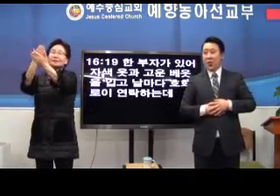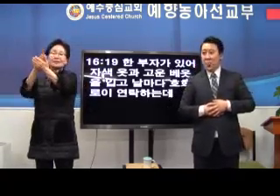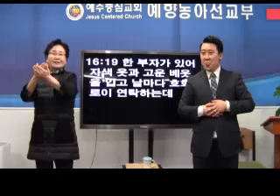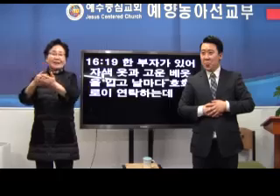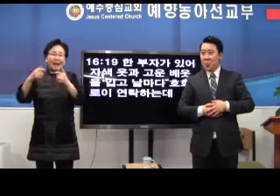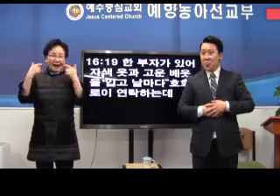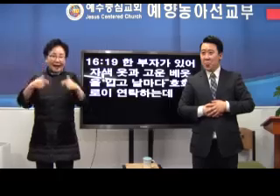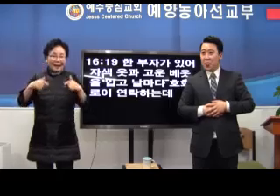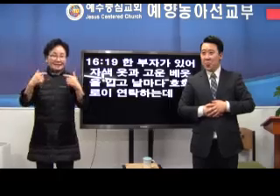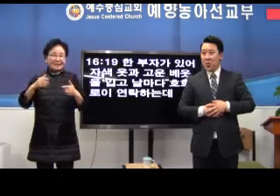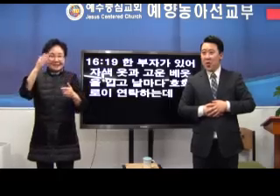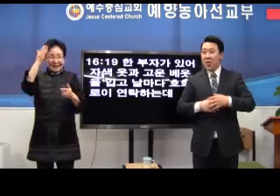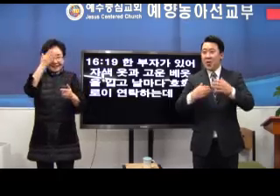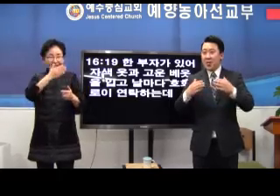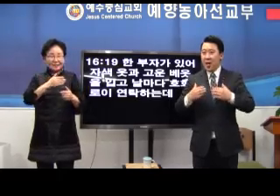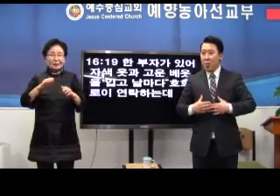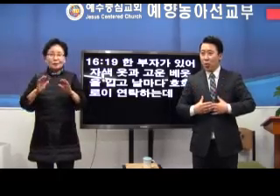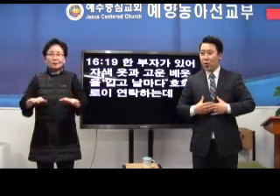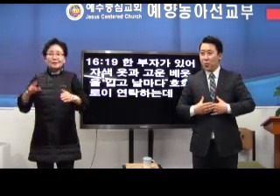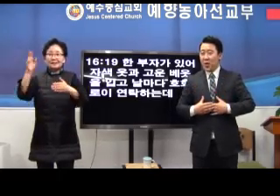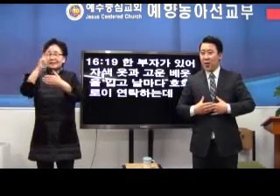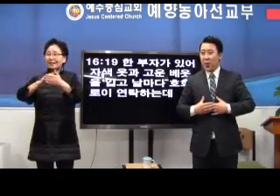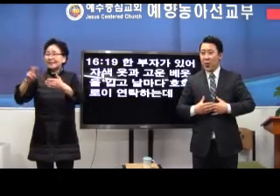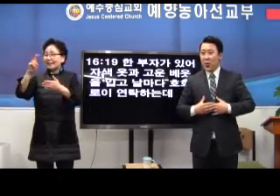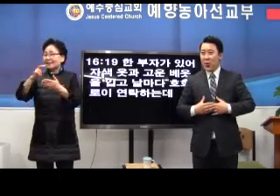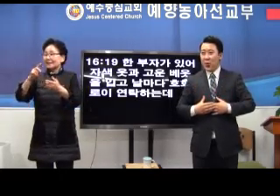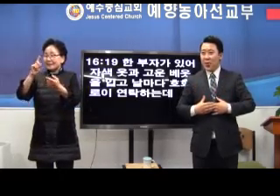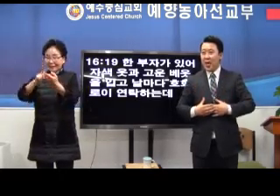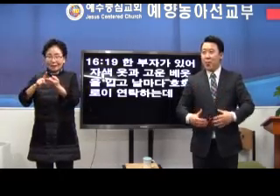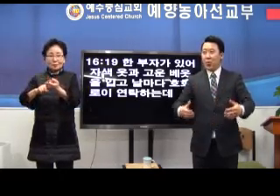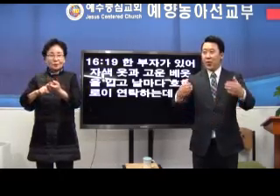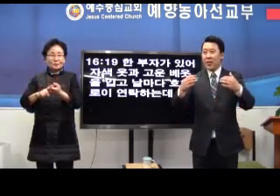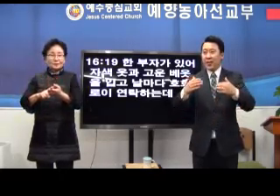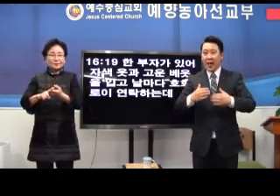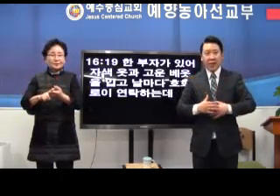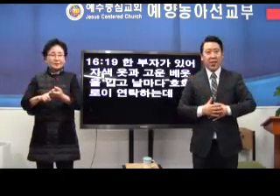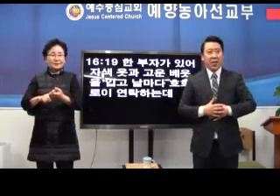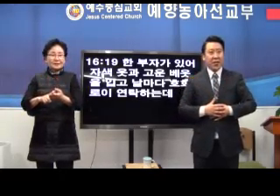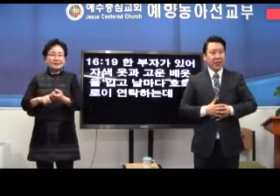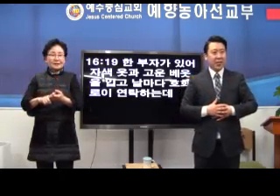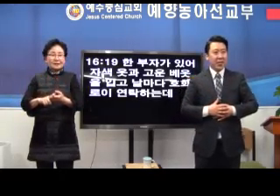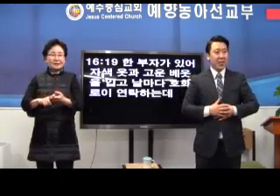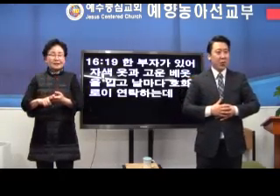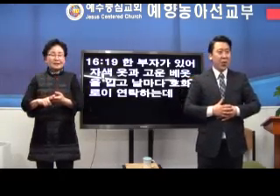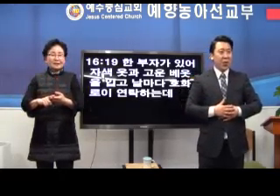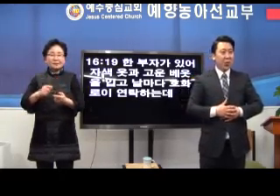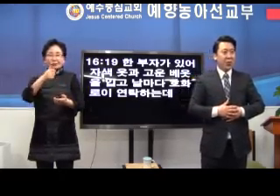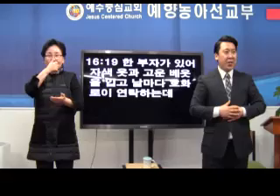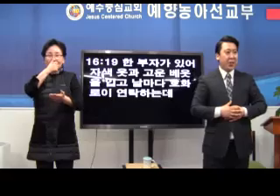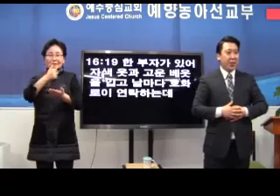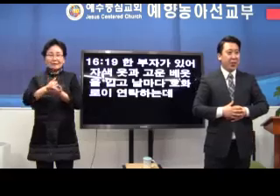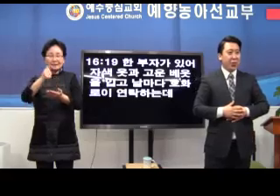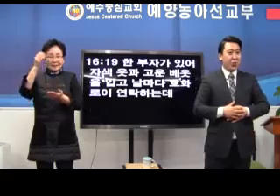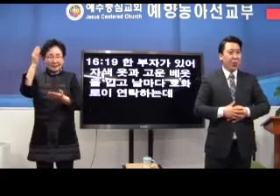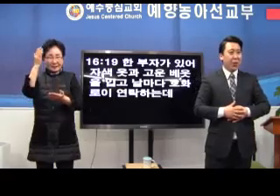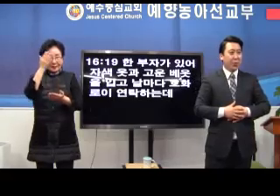것처럼 예복을 준비하고 예복을 깨끗하게 하는 저와 여러분이 되시기를 주님의